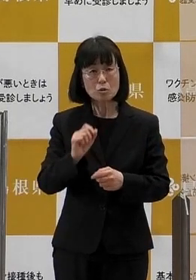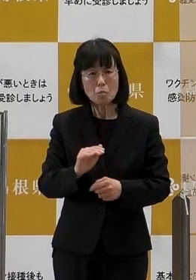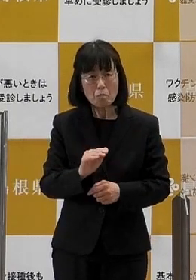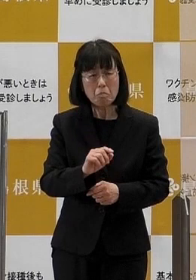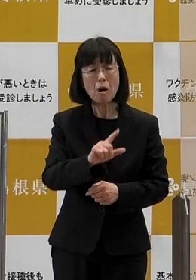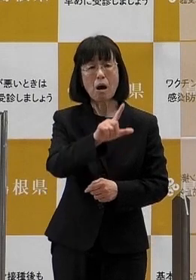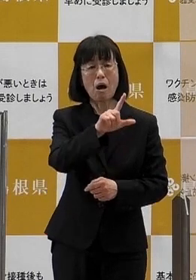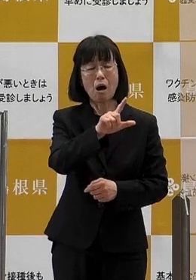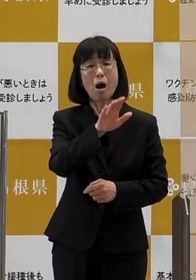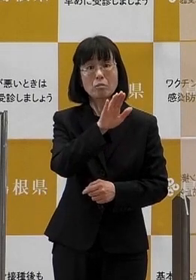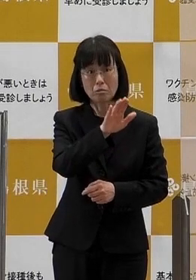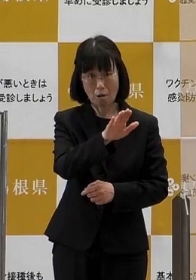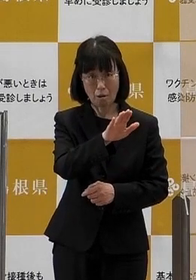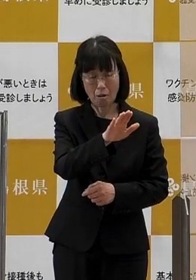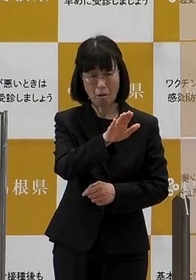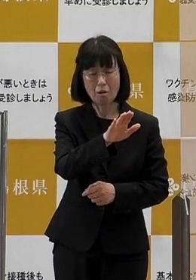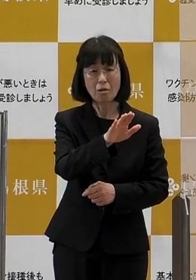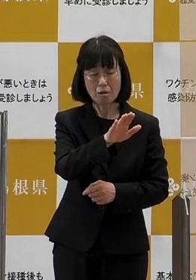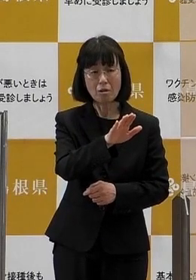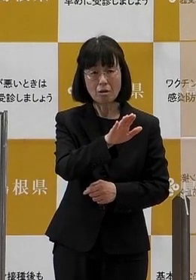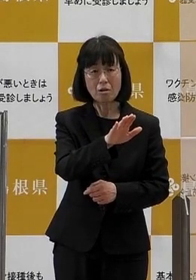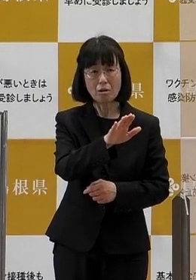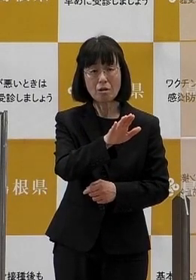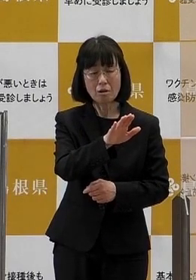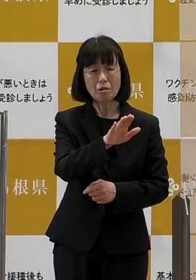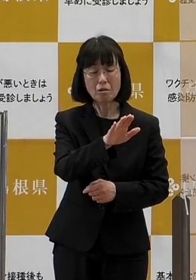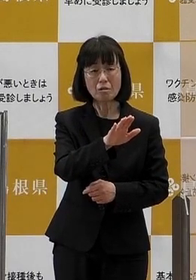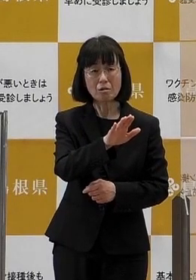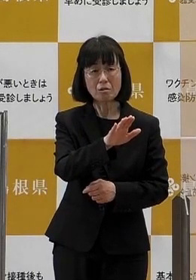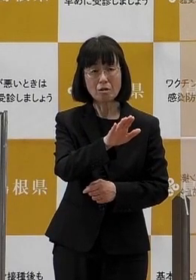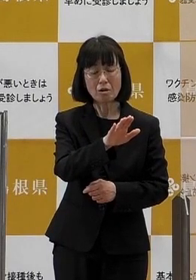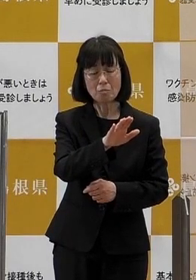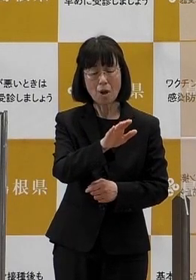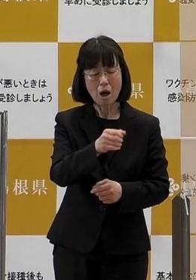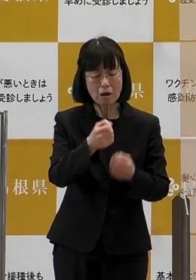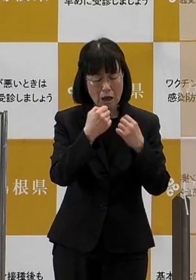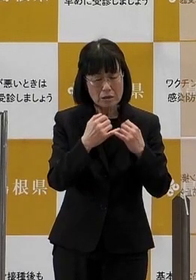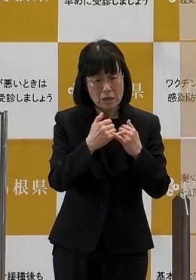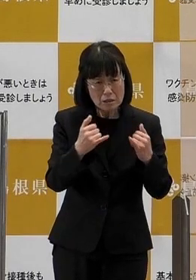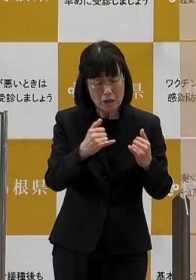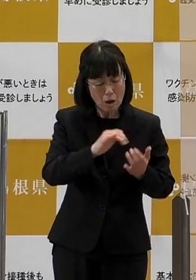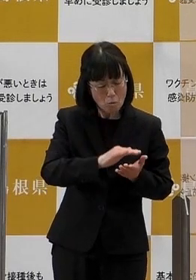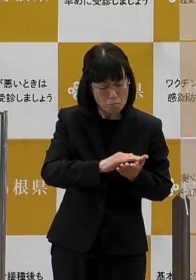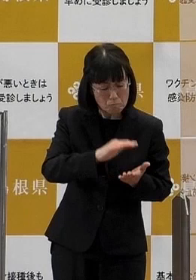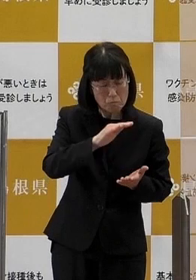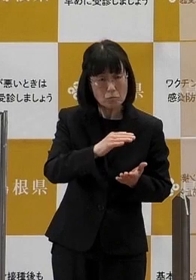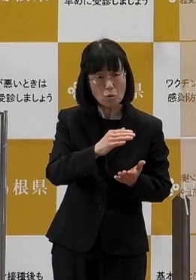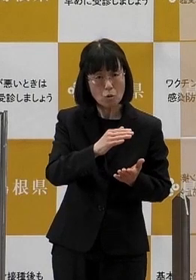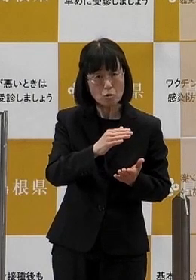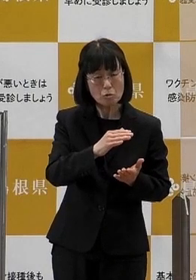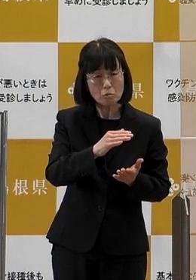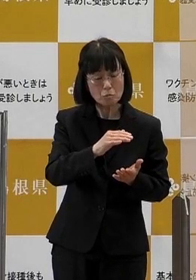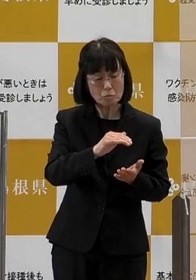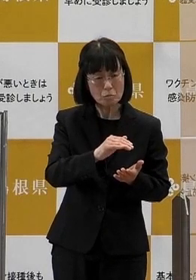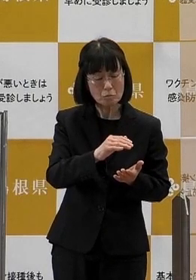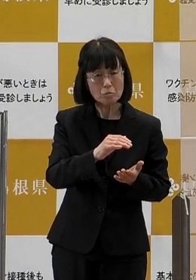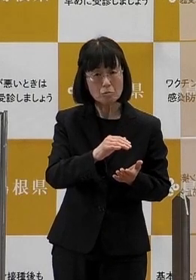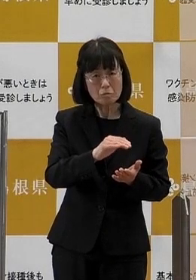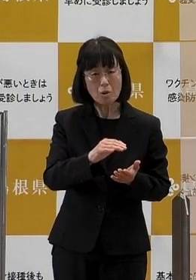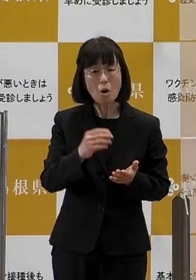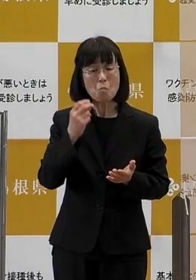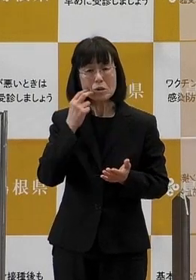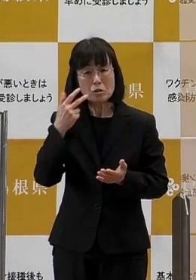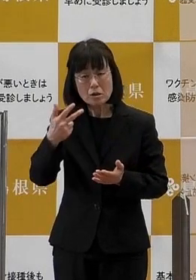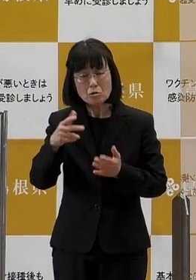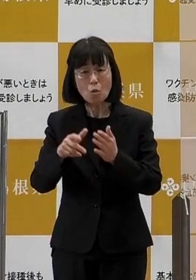、感染の蓄積度は少ないわけです。松江市のこの数字見てください。高い